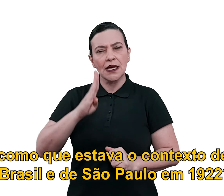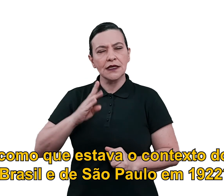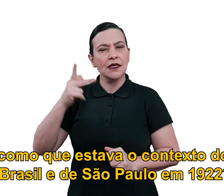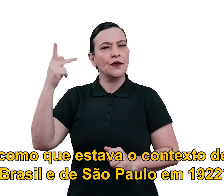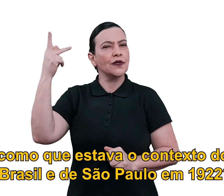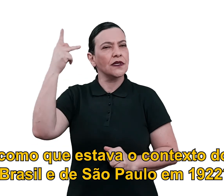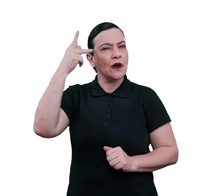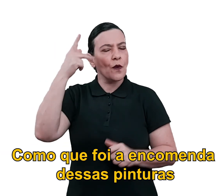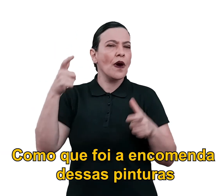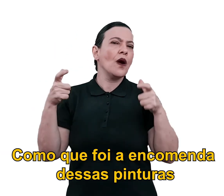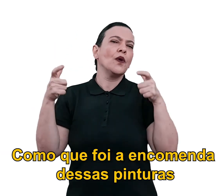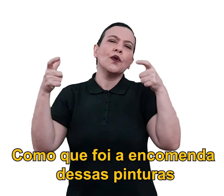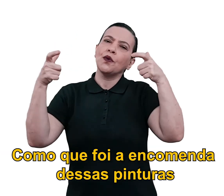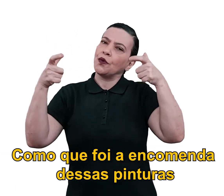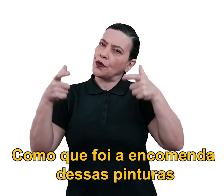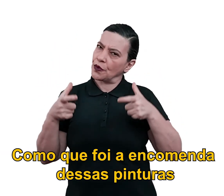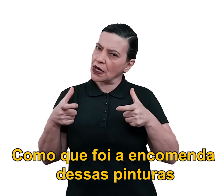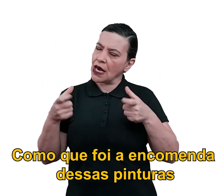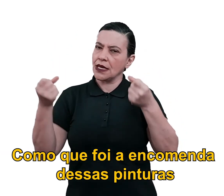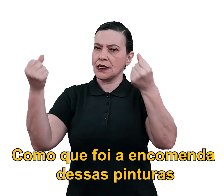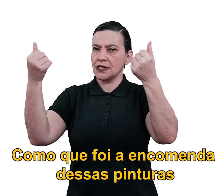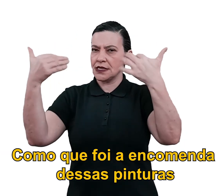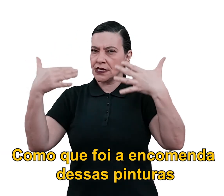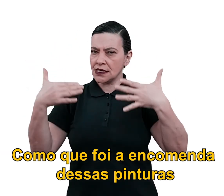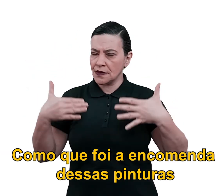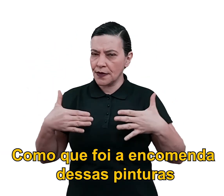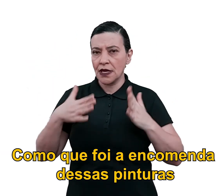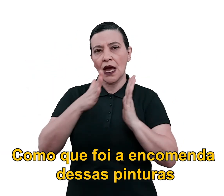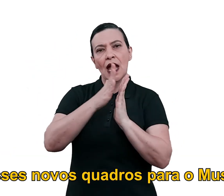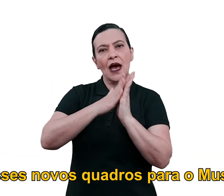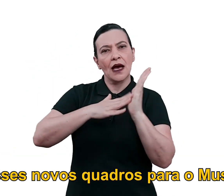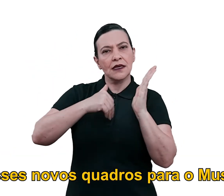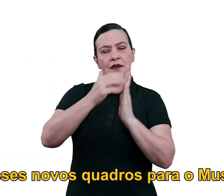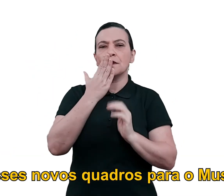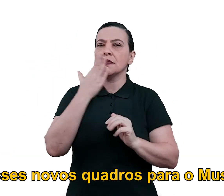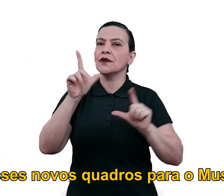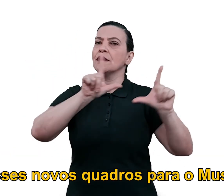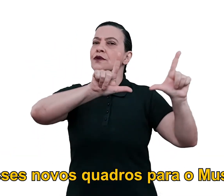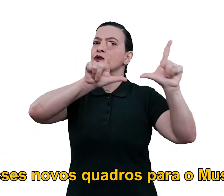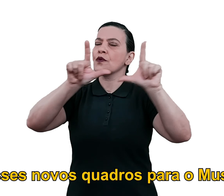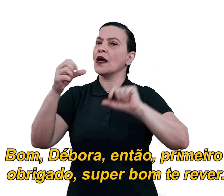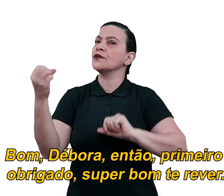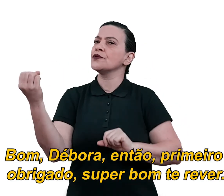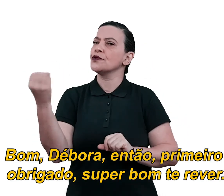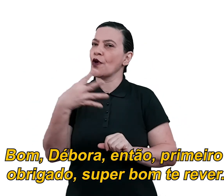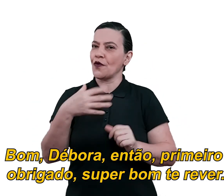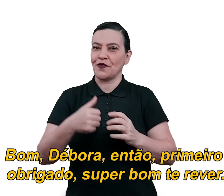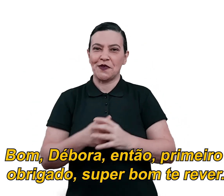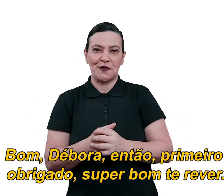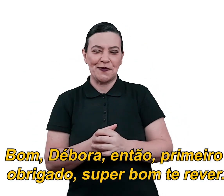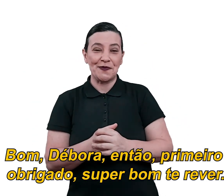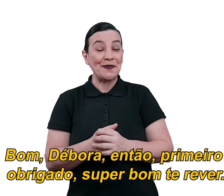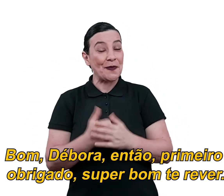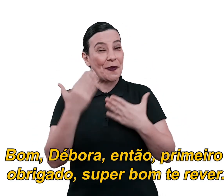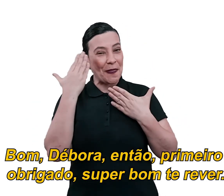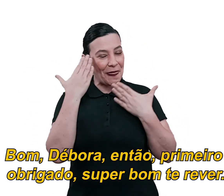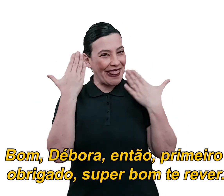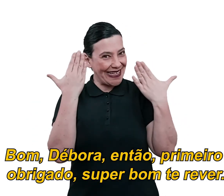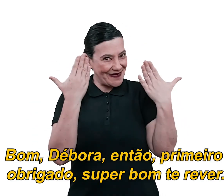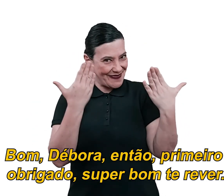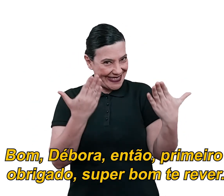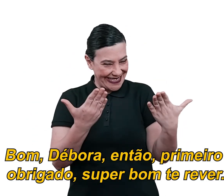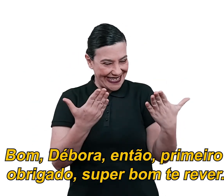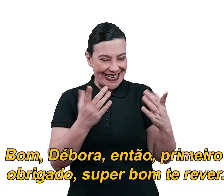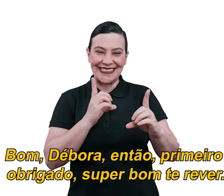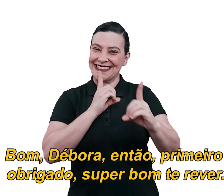em 1922? Como que foi a encomenda dessas pinturas, desses novos quadros para o museu? Bom, Débora, então, primeiro, obrigado,